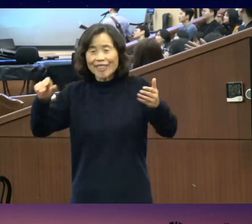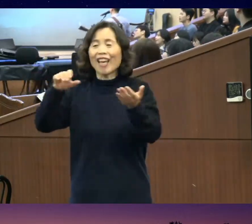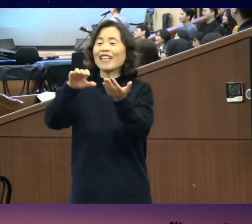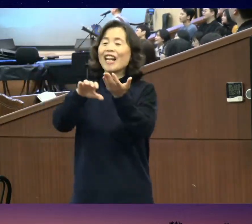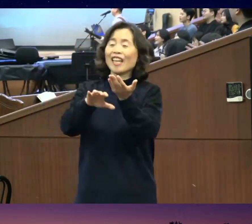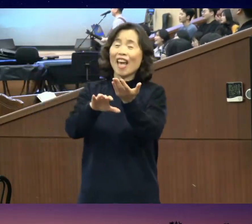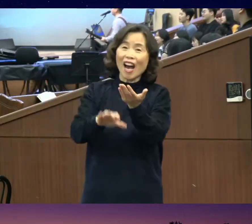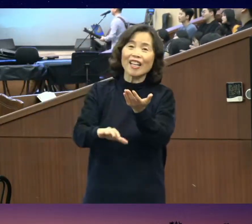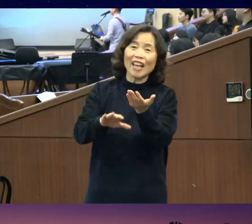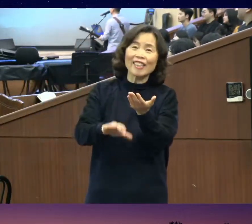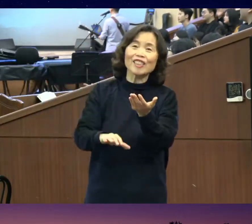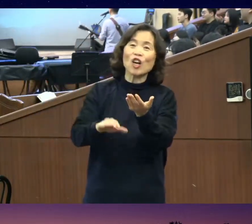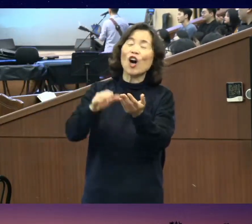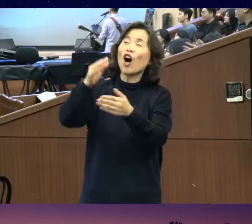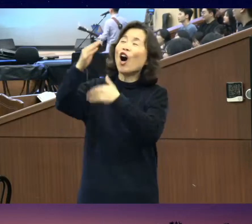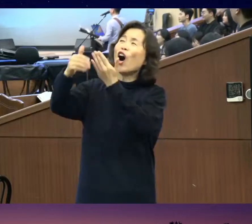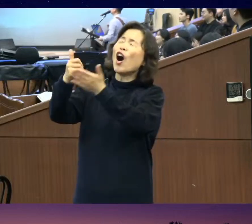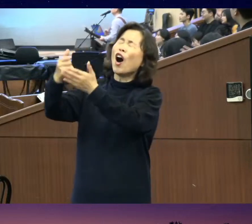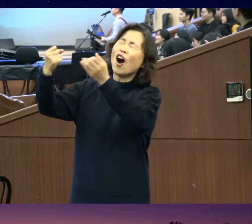언니는 어디 안에서